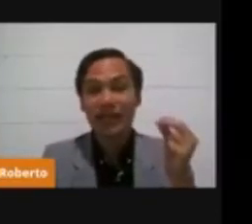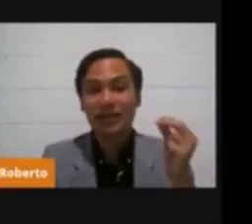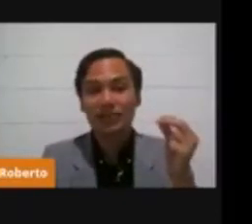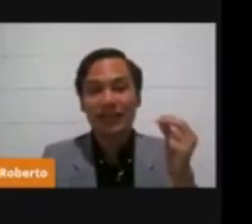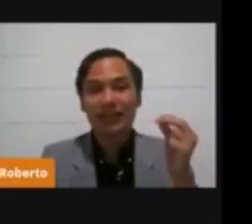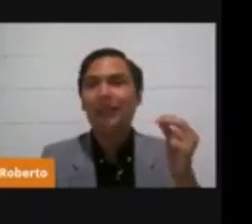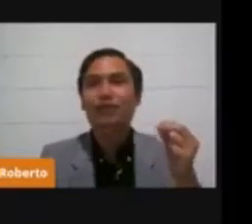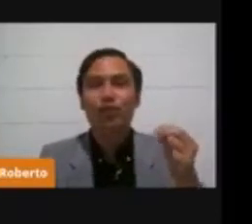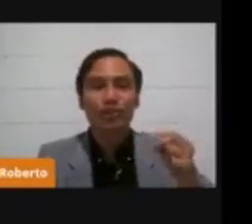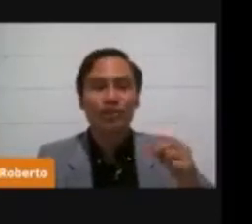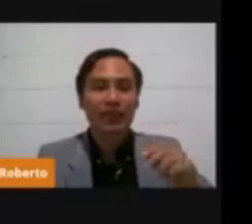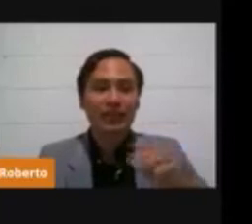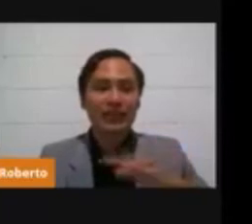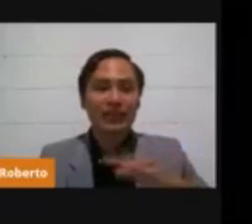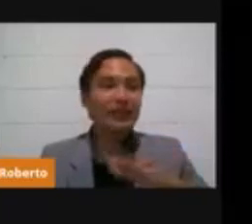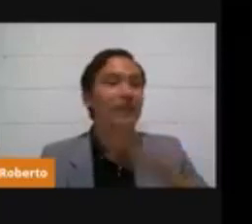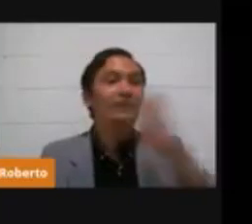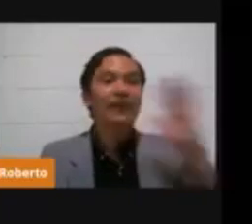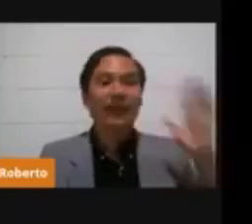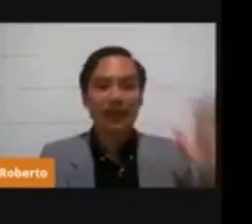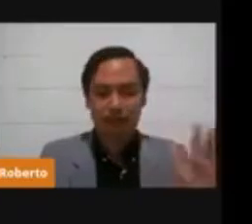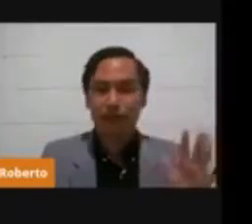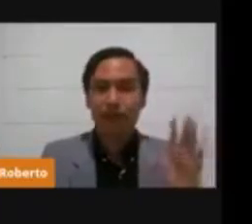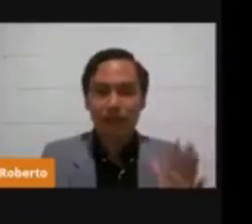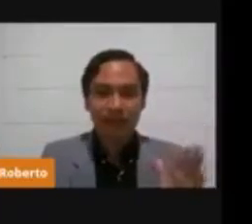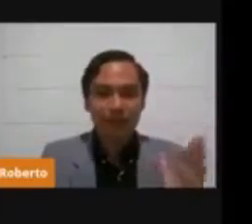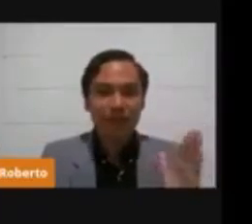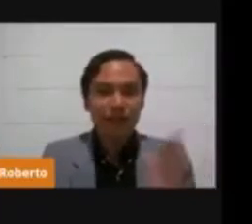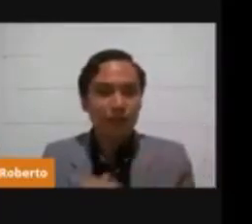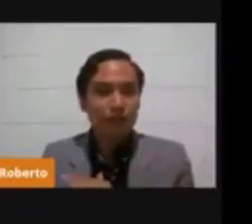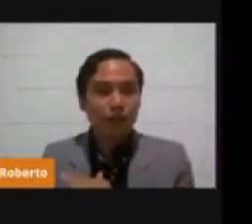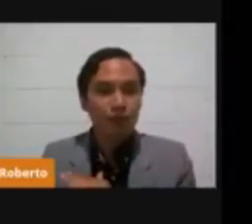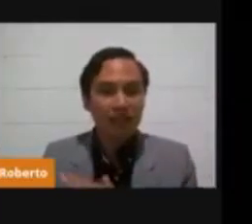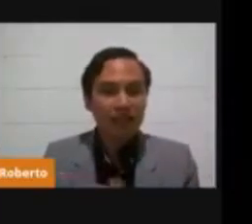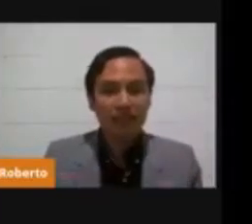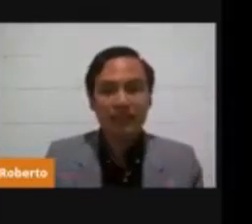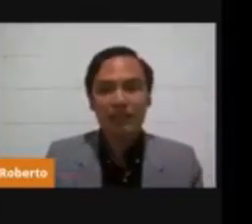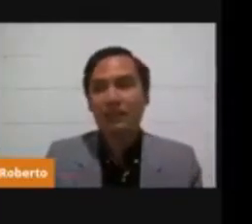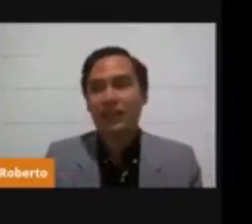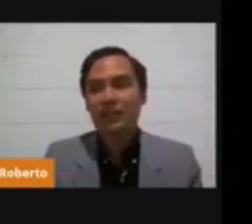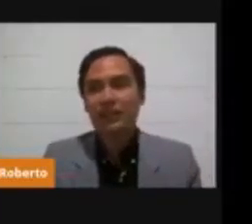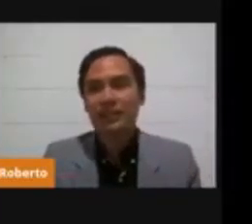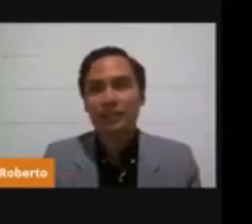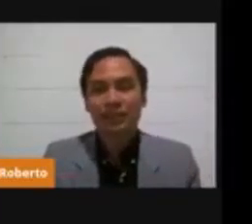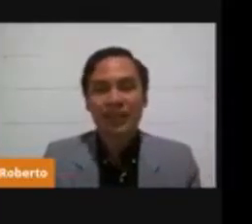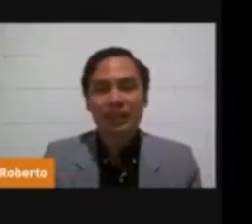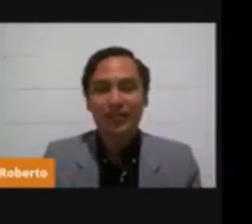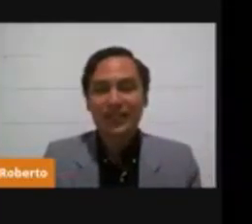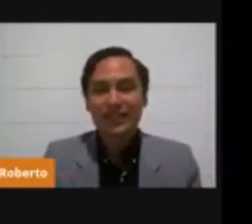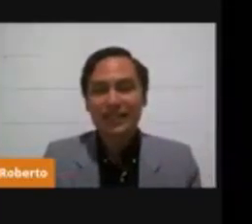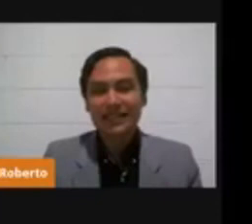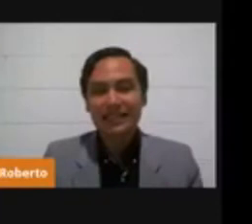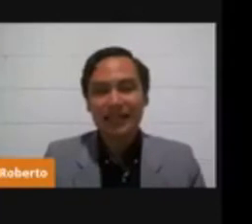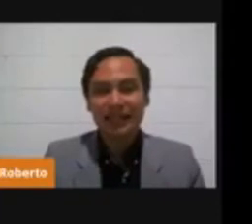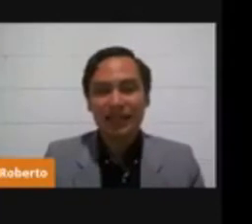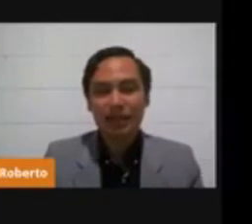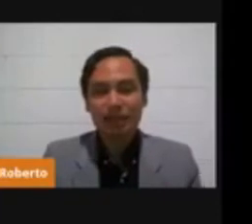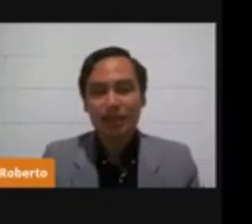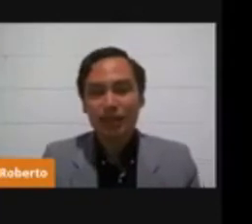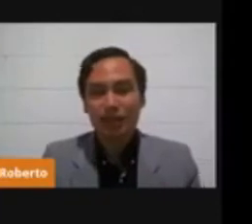seres humanos, es que somos diferentes. Todos y todas somos completamente diferentes. Entonces quizás